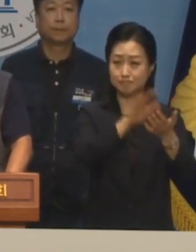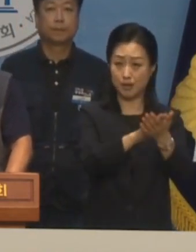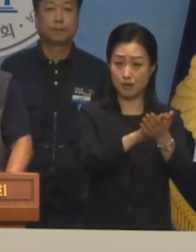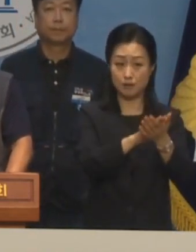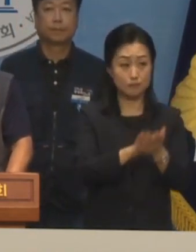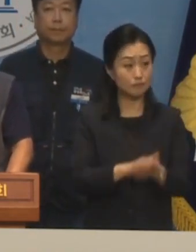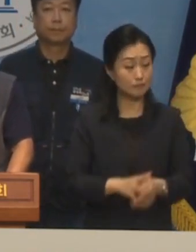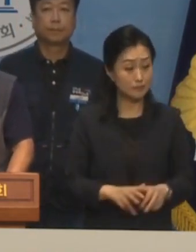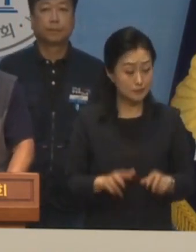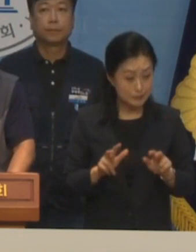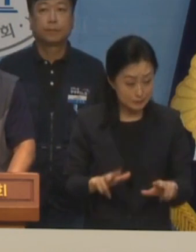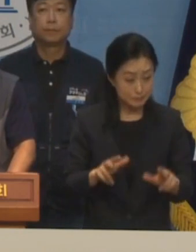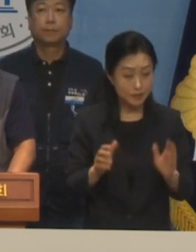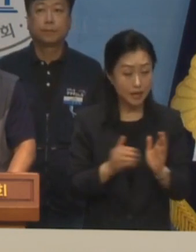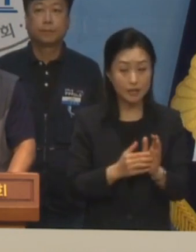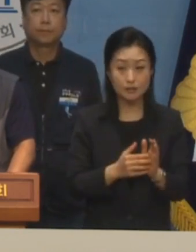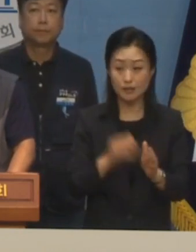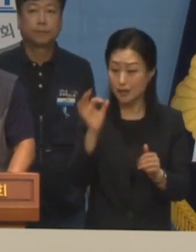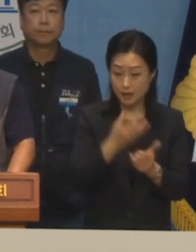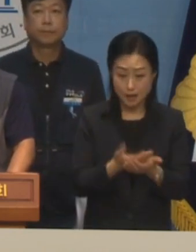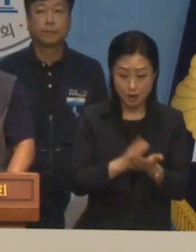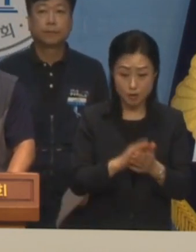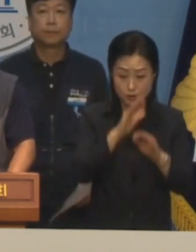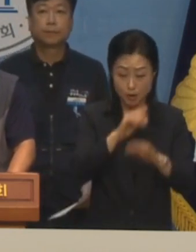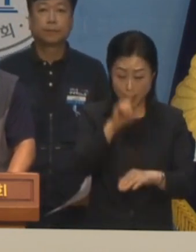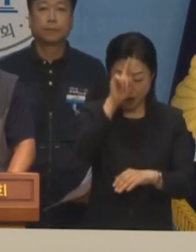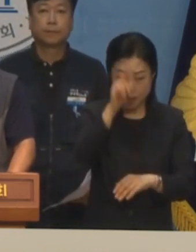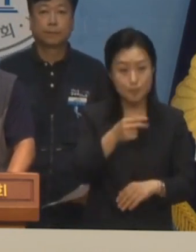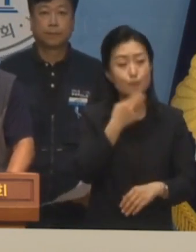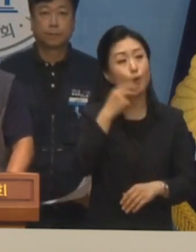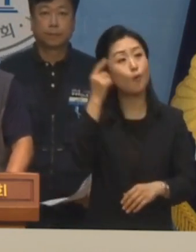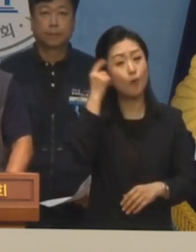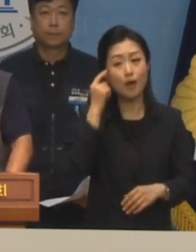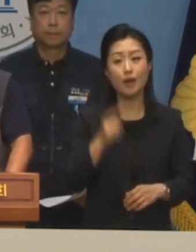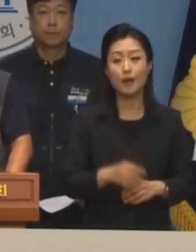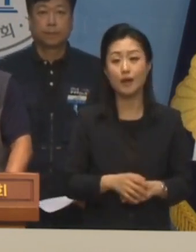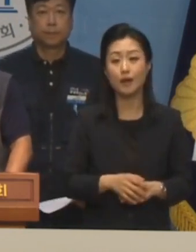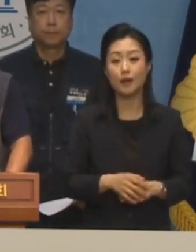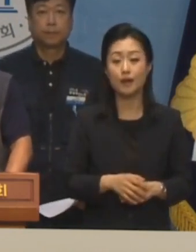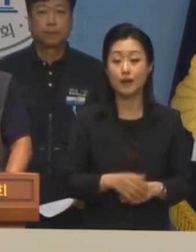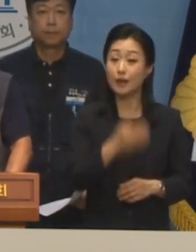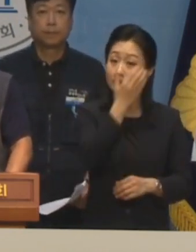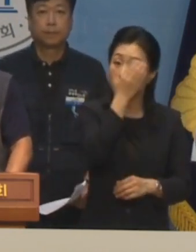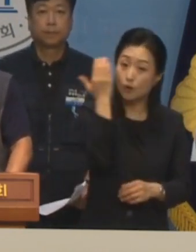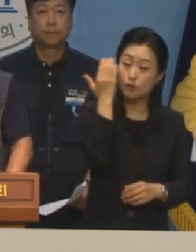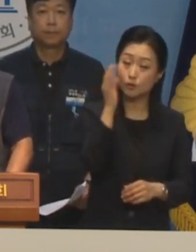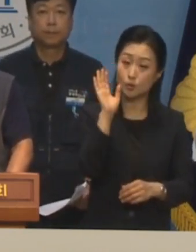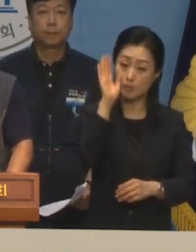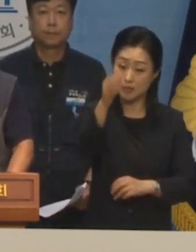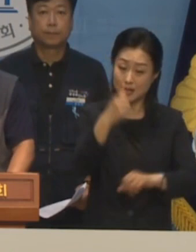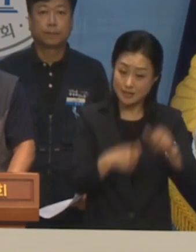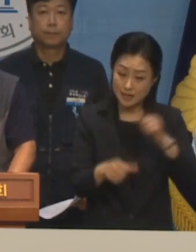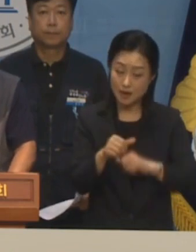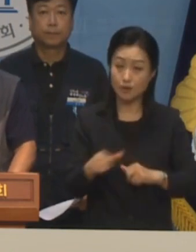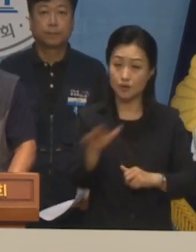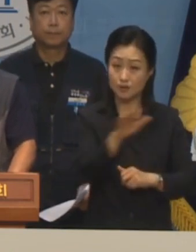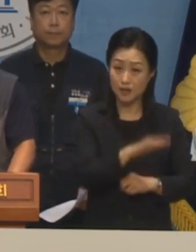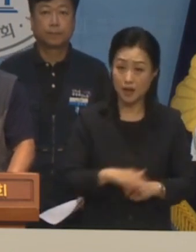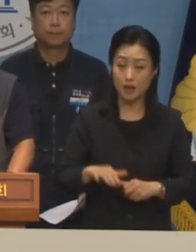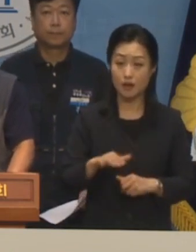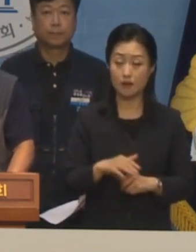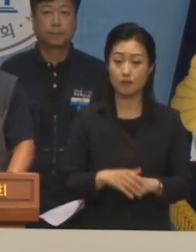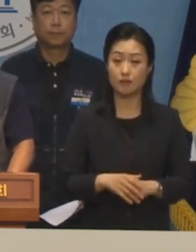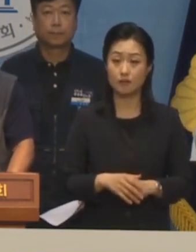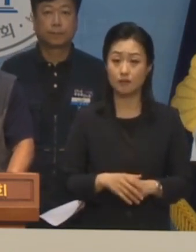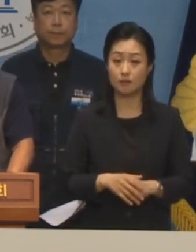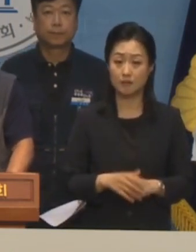임기 3년 차인 지금까지 어떻게 하겠다는 말이 없습니까? 청년과 미래 세대를 정가의